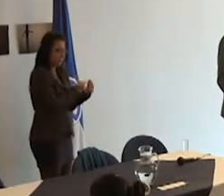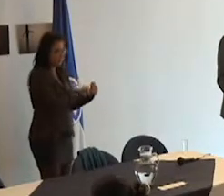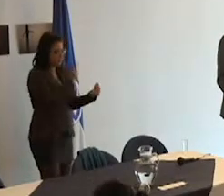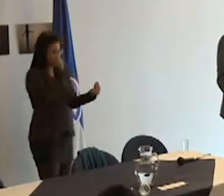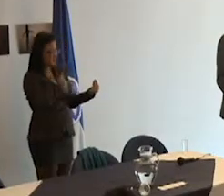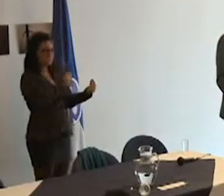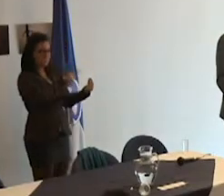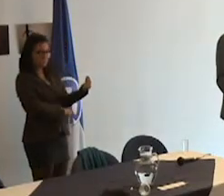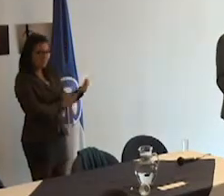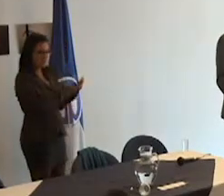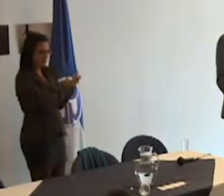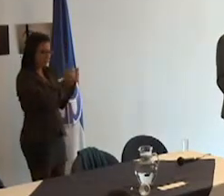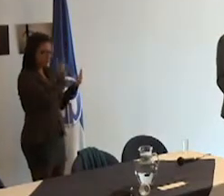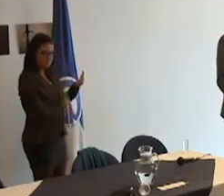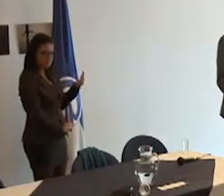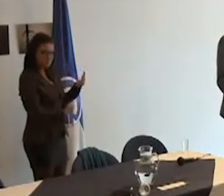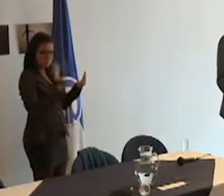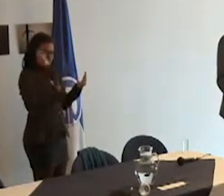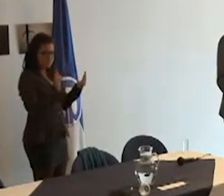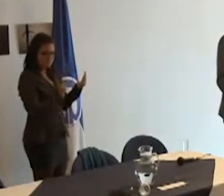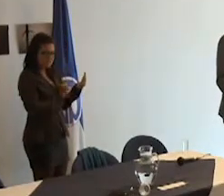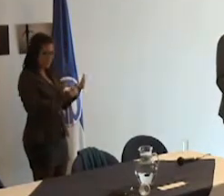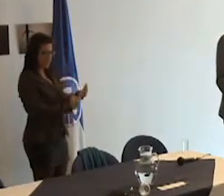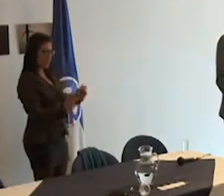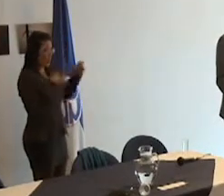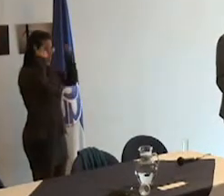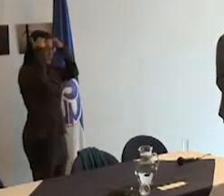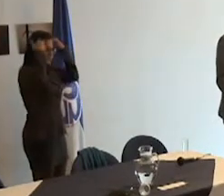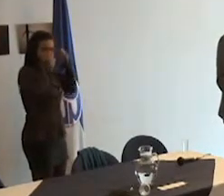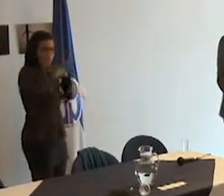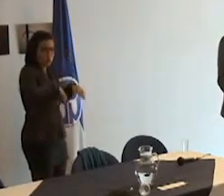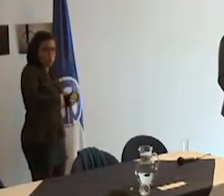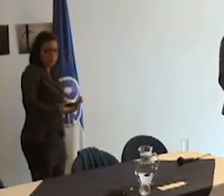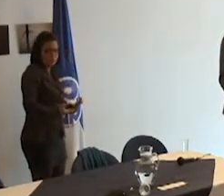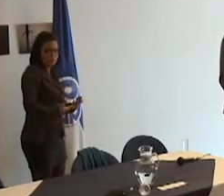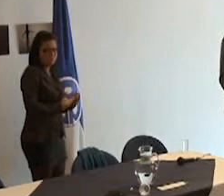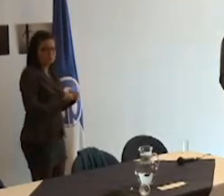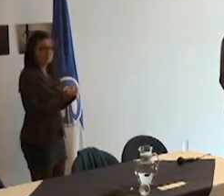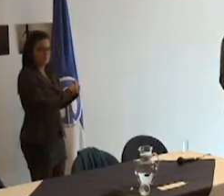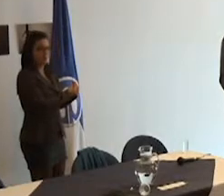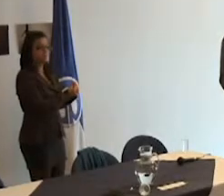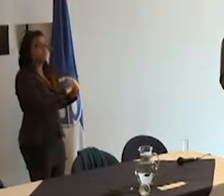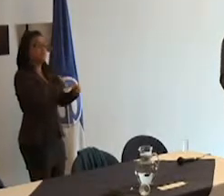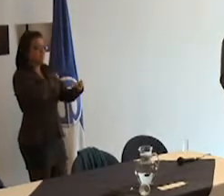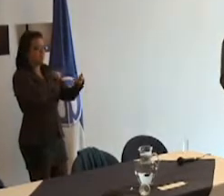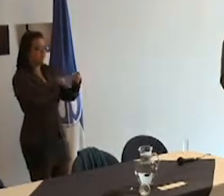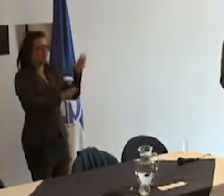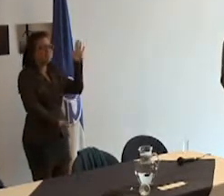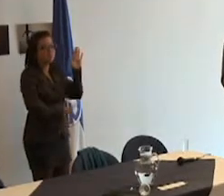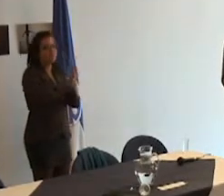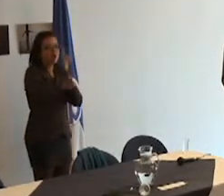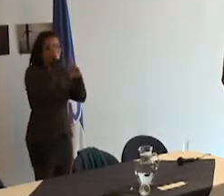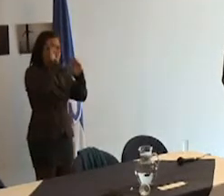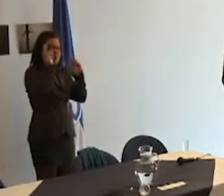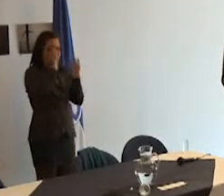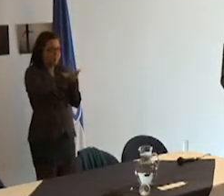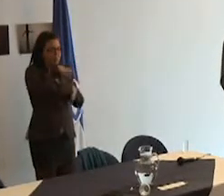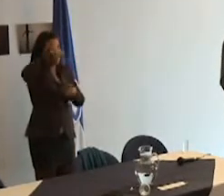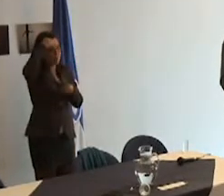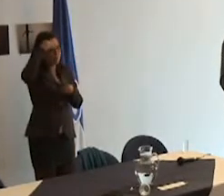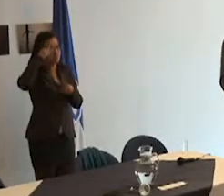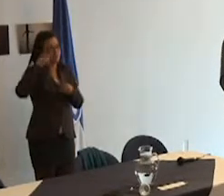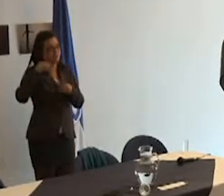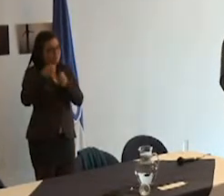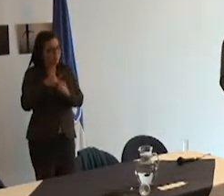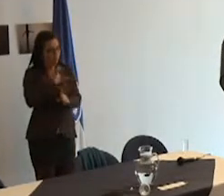iletrada sin ningún tipo de conocimiento legítimo. Y finalmente el desarrollo del aprendizaje de las formas culturales